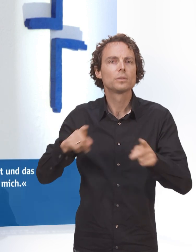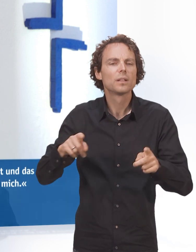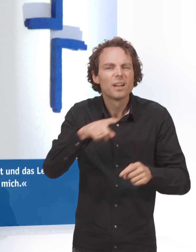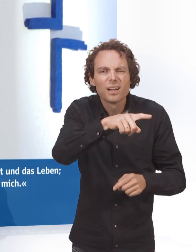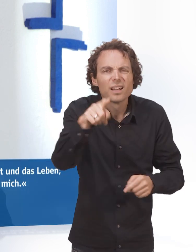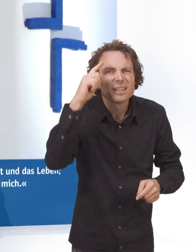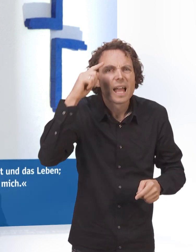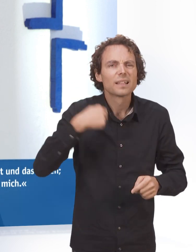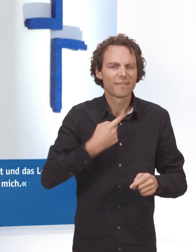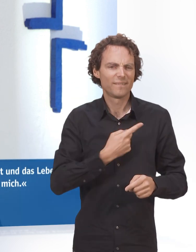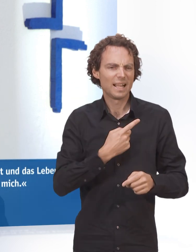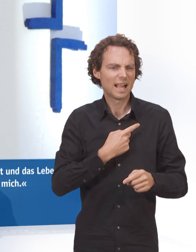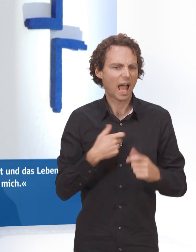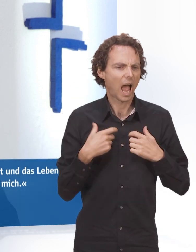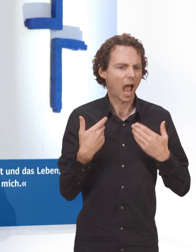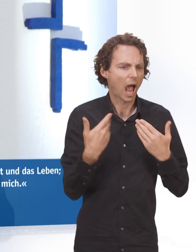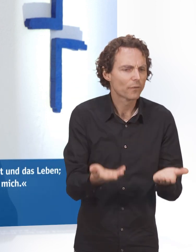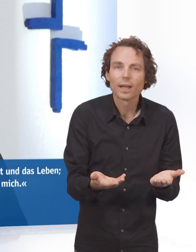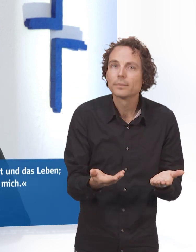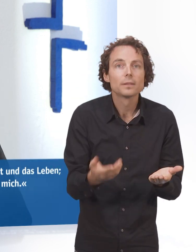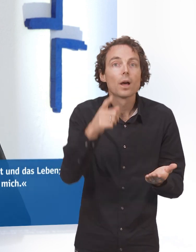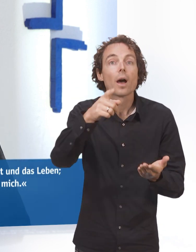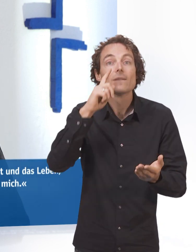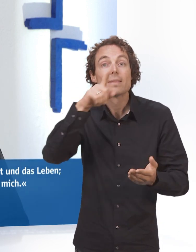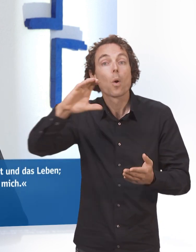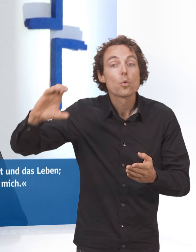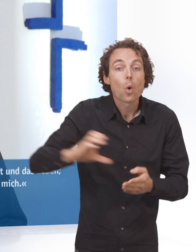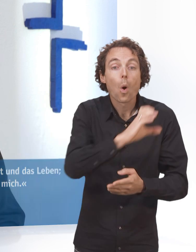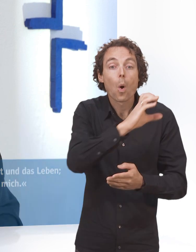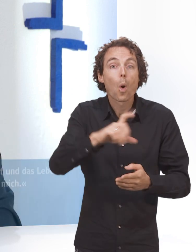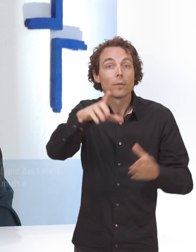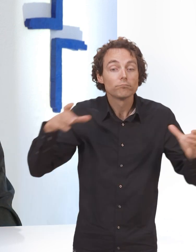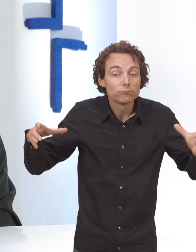denkst, da muss ich ja meinen Willen aufgeben, aber das machst du, wenn du in einem Chor singst, doch auch.